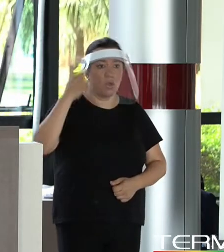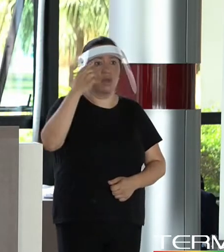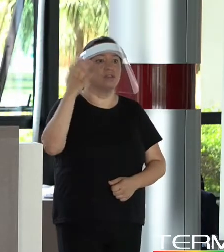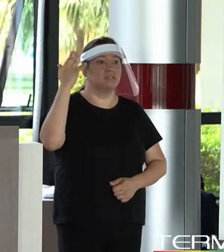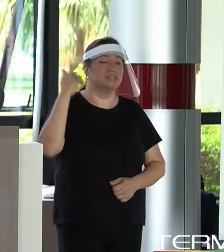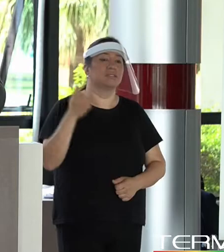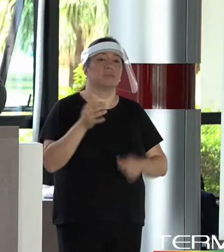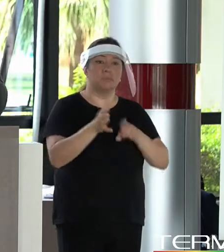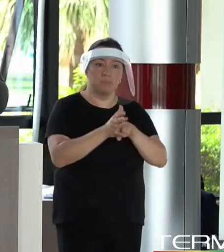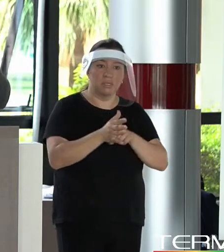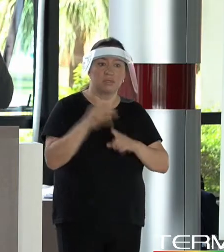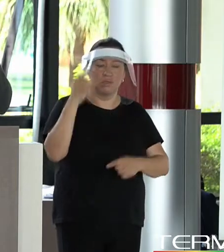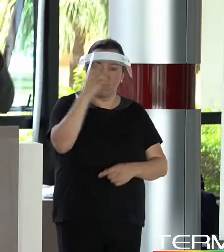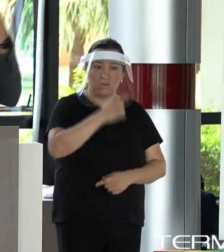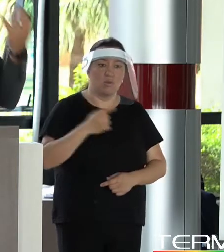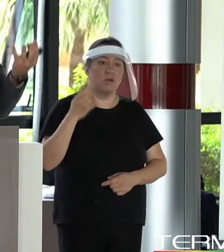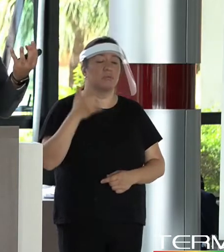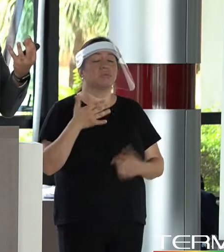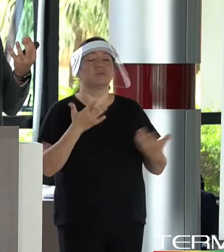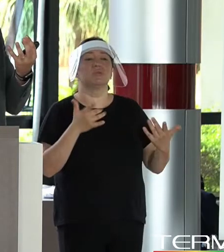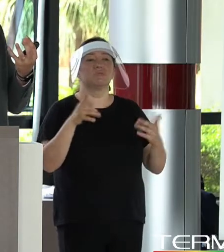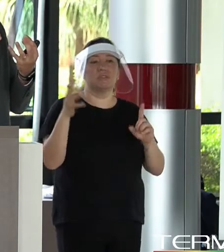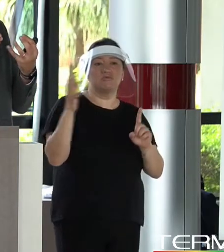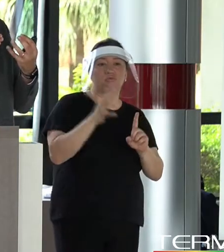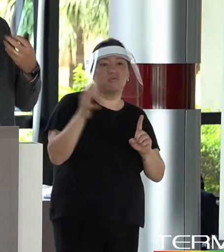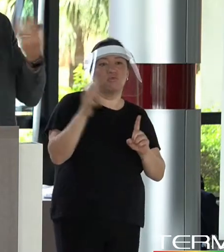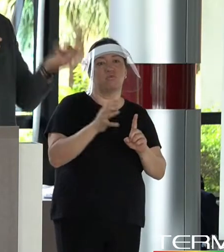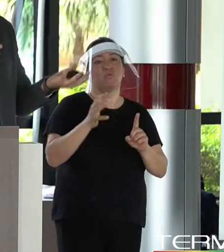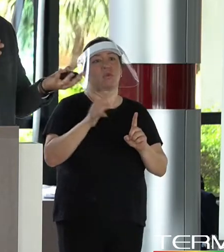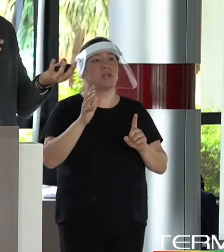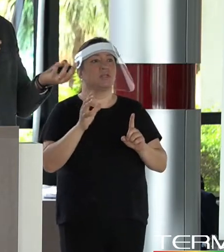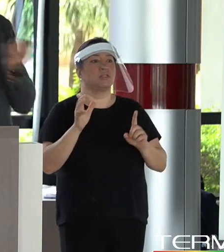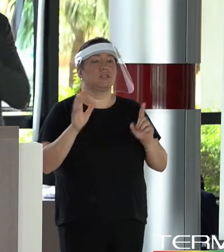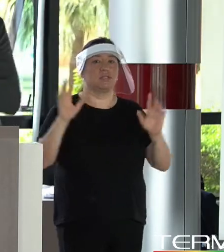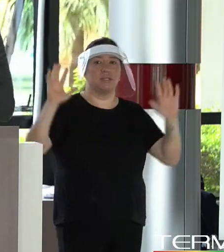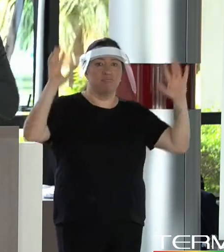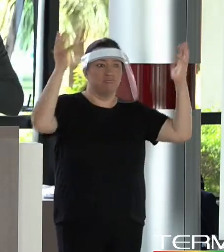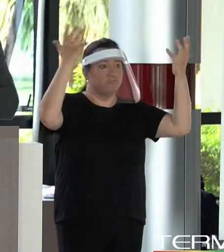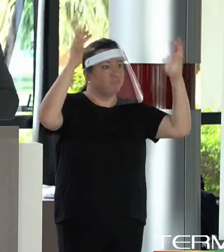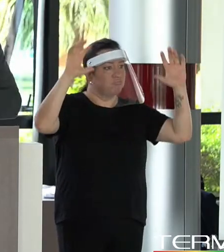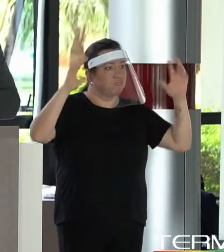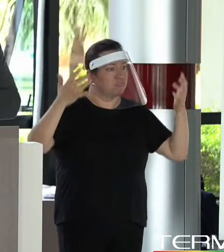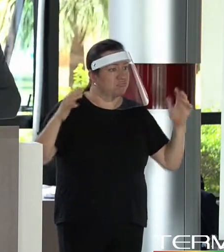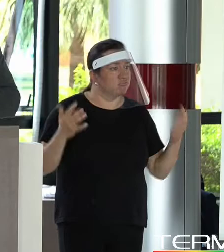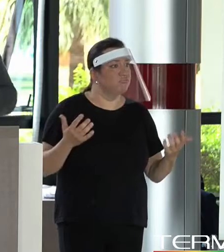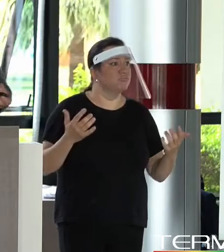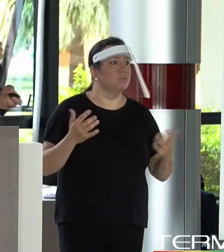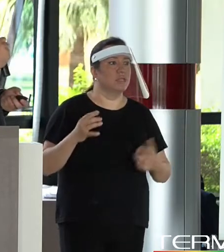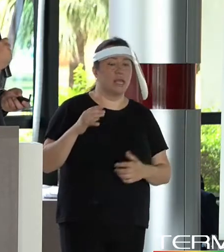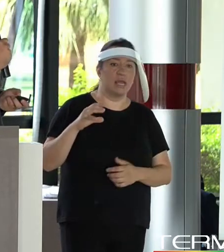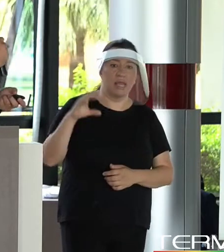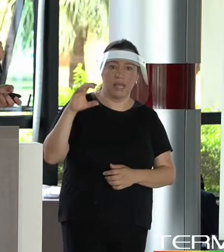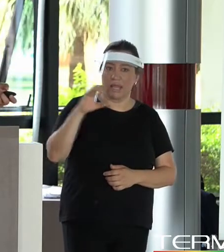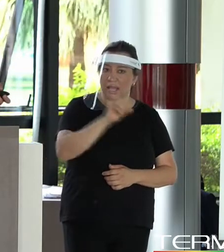aquele defeito se comporta mediante ao estímulo de aquecimento ou de resfriamento, por exemplo.